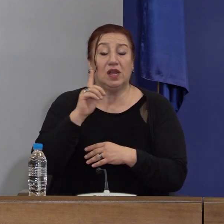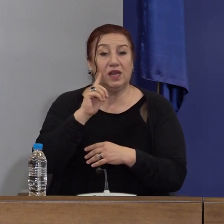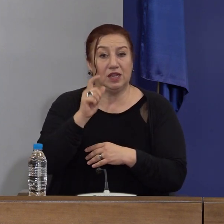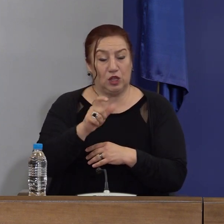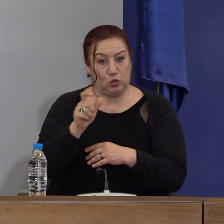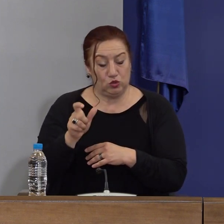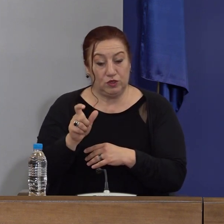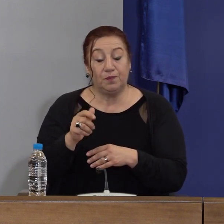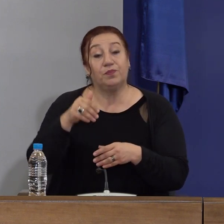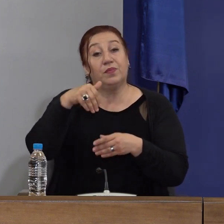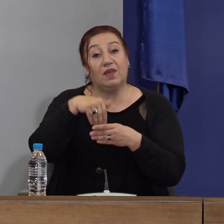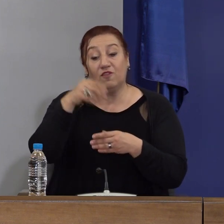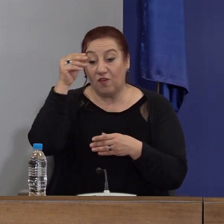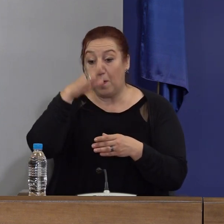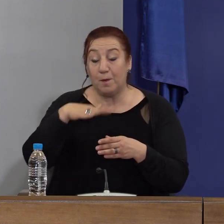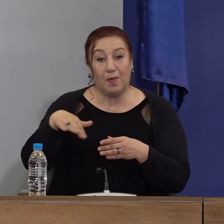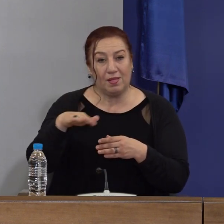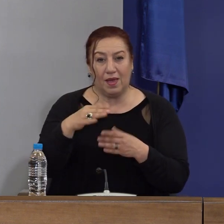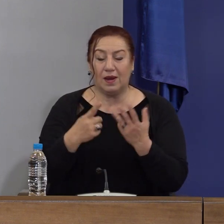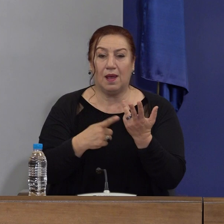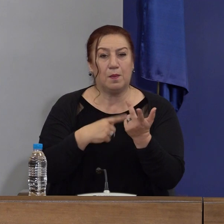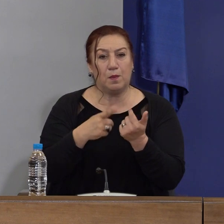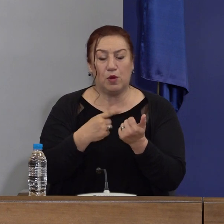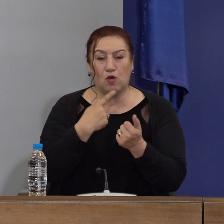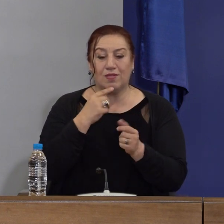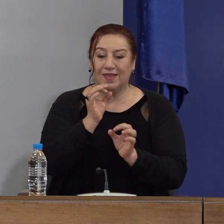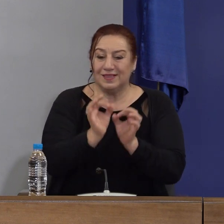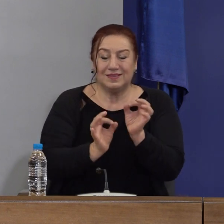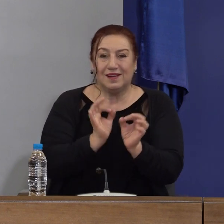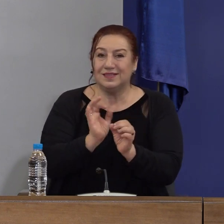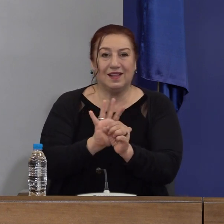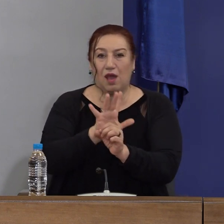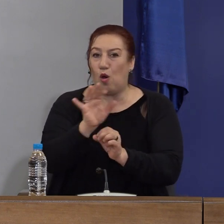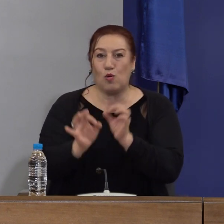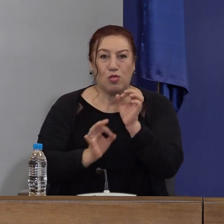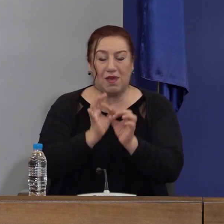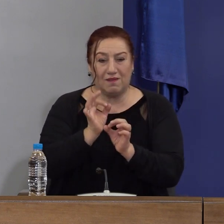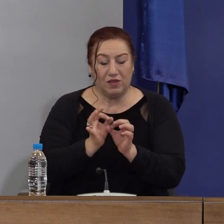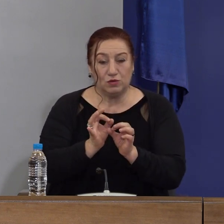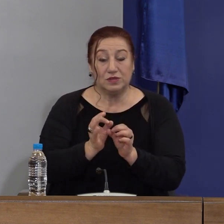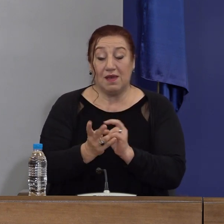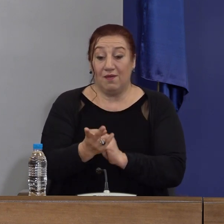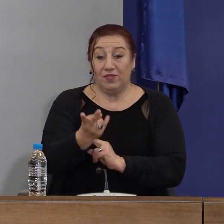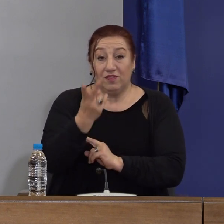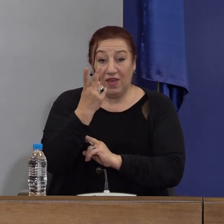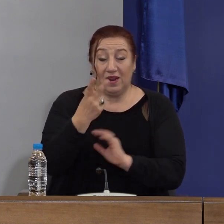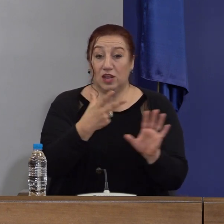В България броя на заразените с коронавирус са